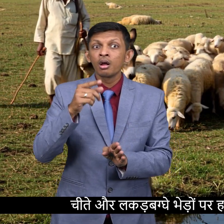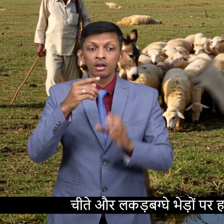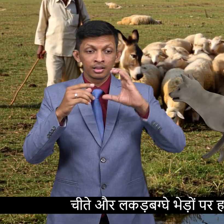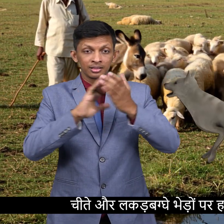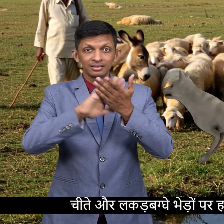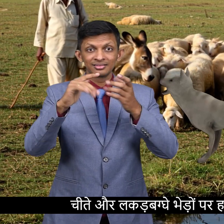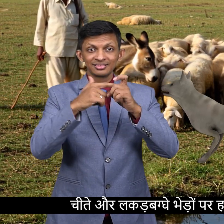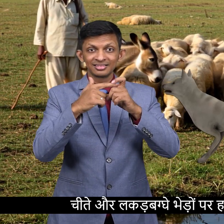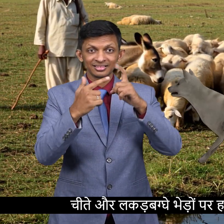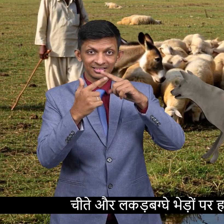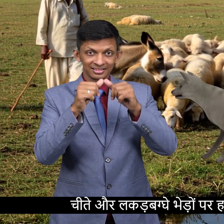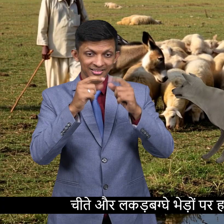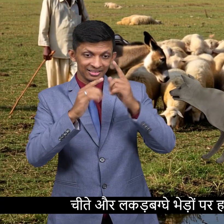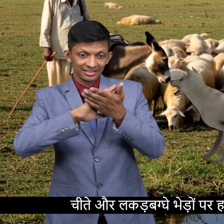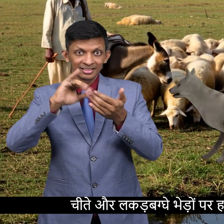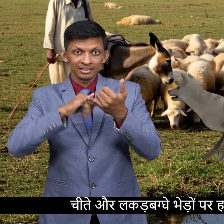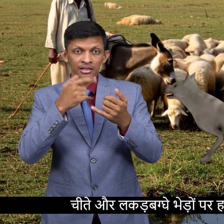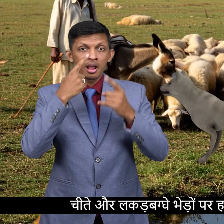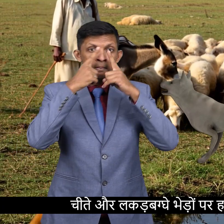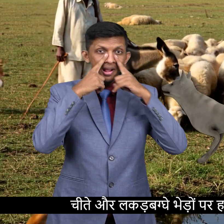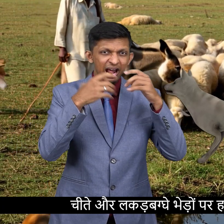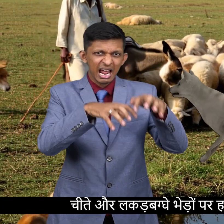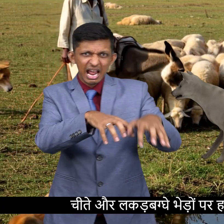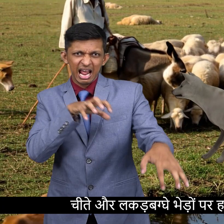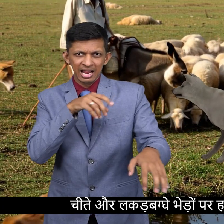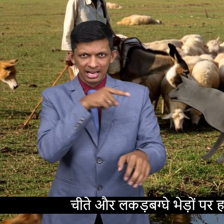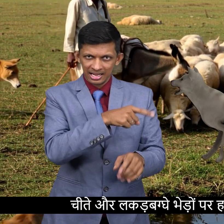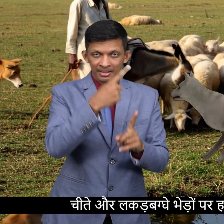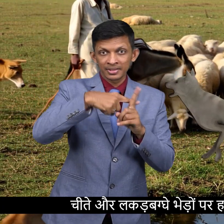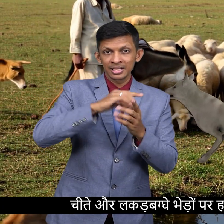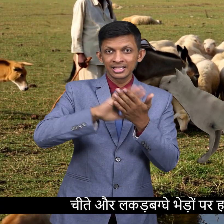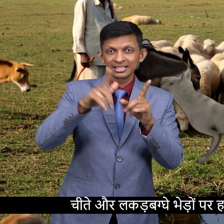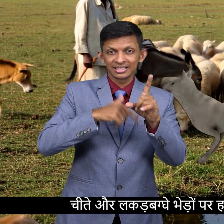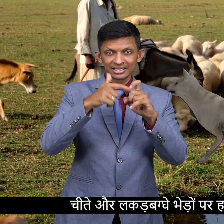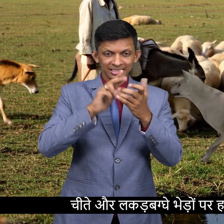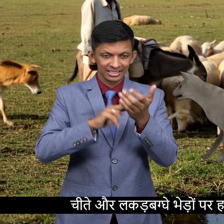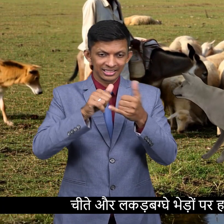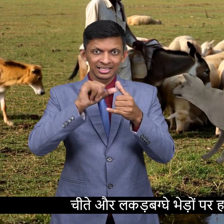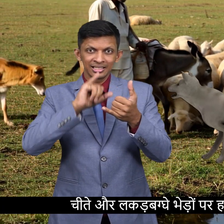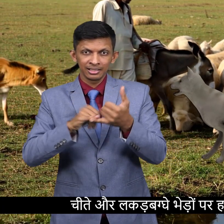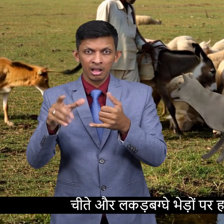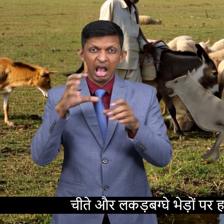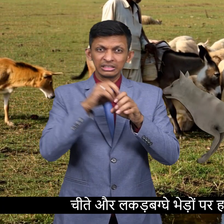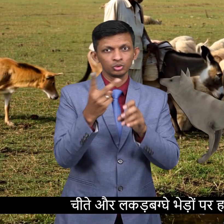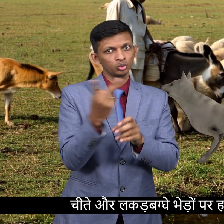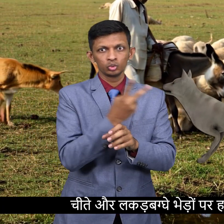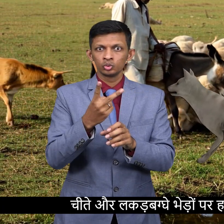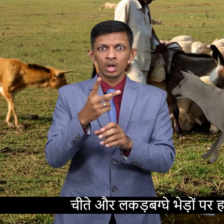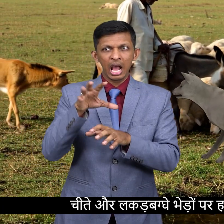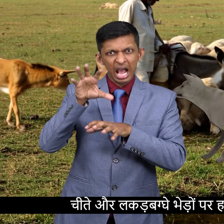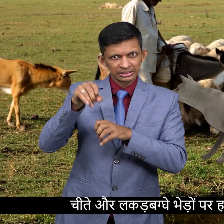चीते और लकड़बग्घे भेड़ों पर हमला करते हैं, लेकिन कुत्ते उनकी रक्षा करते हैं।